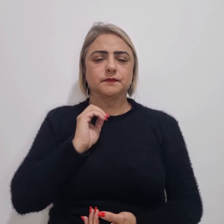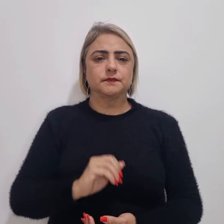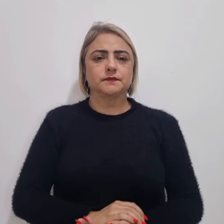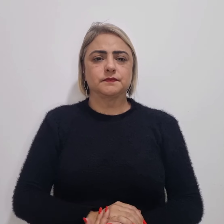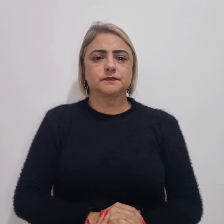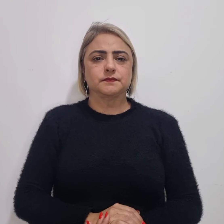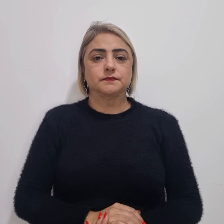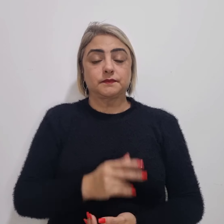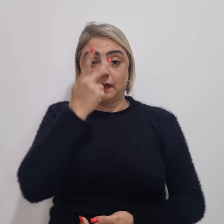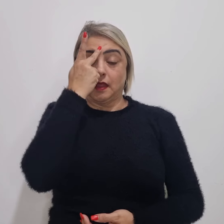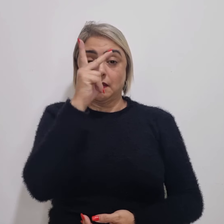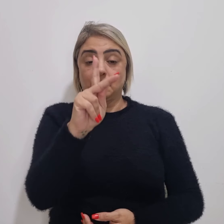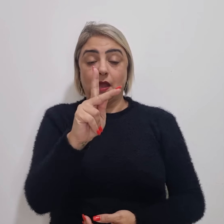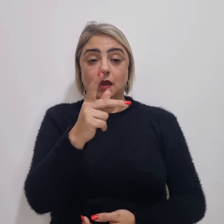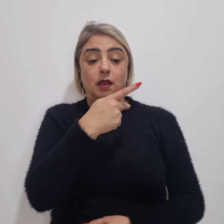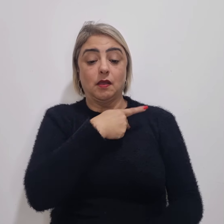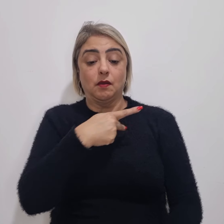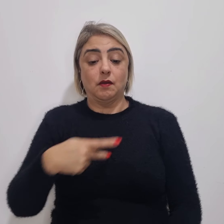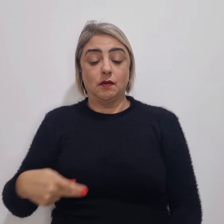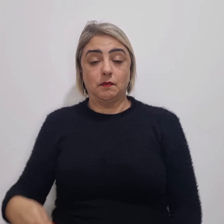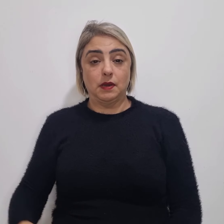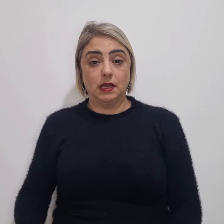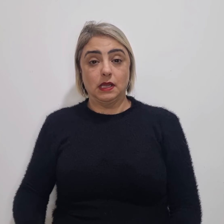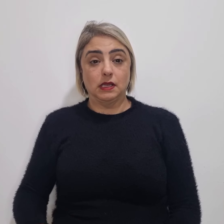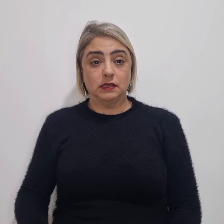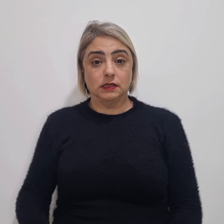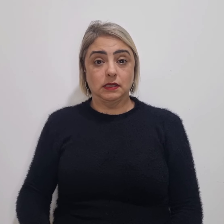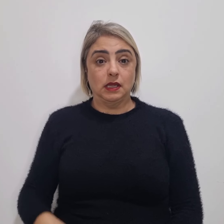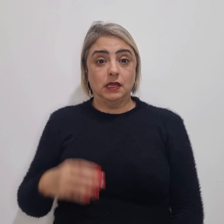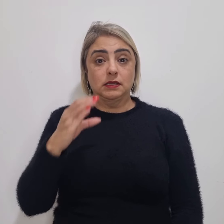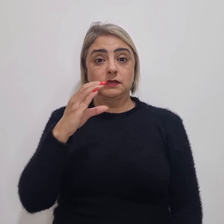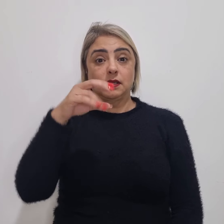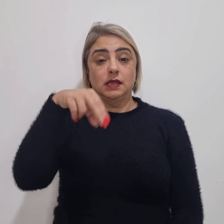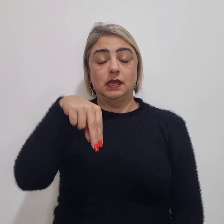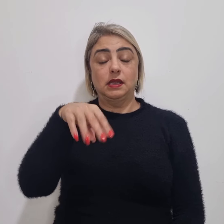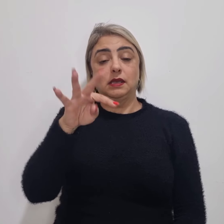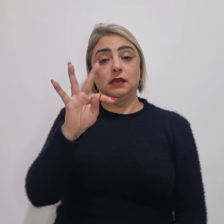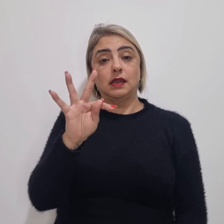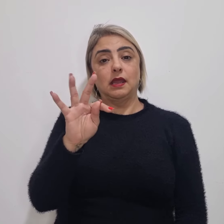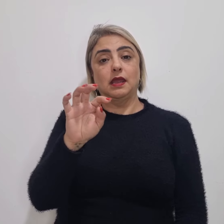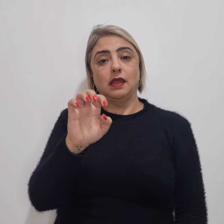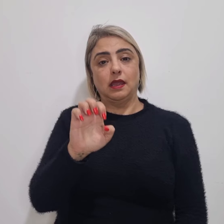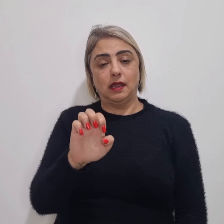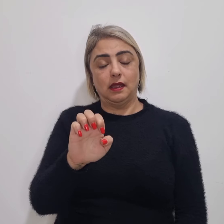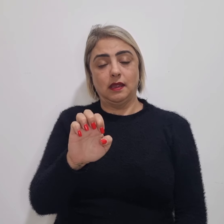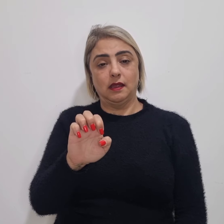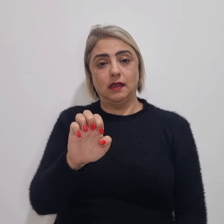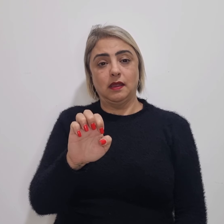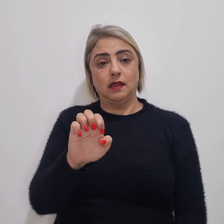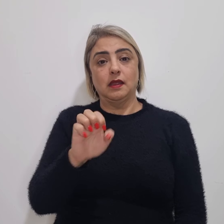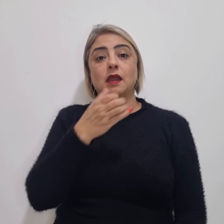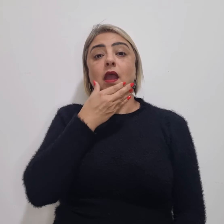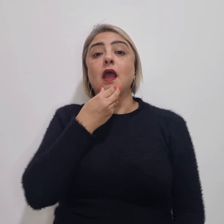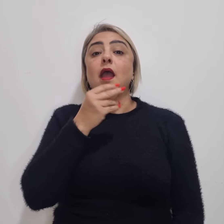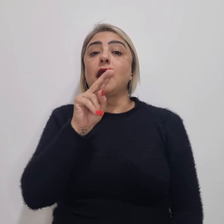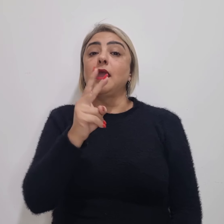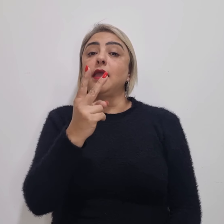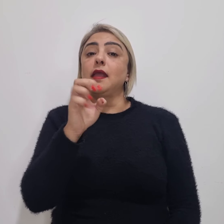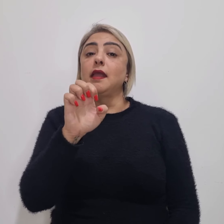Para o presidente da Confederação Nacional dos Trabalhadores em Educação, Heleno Araújo, a